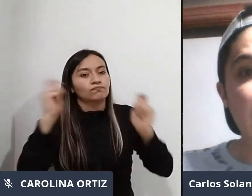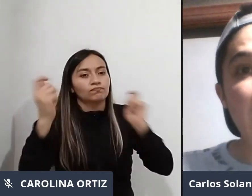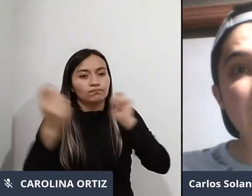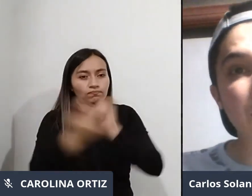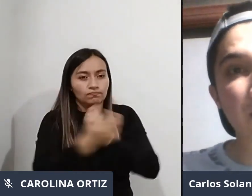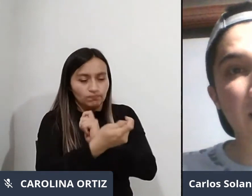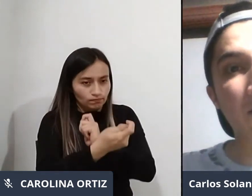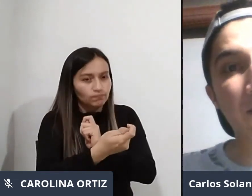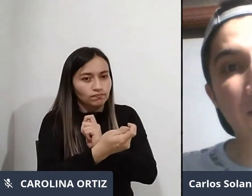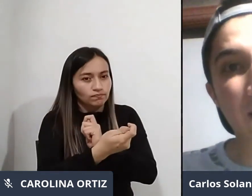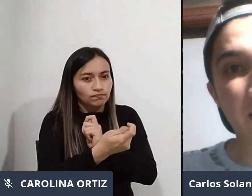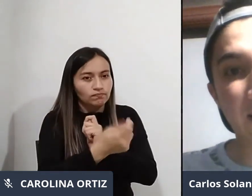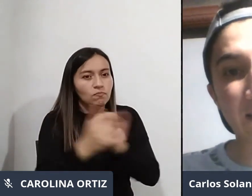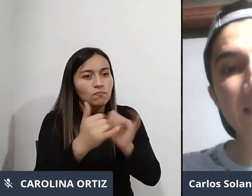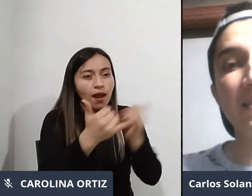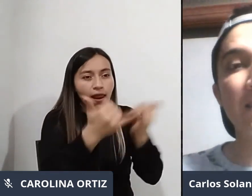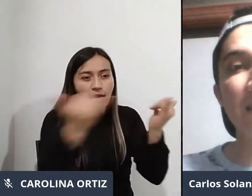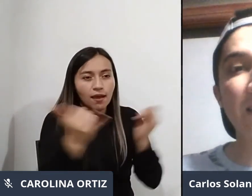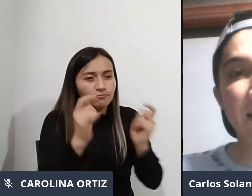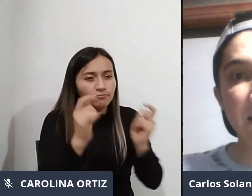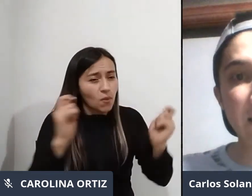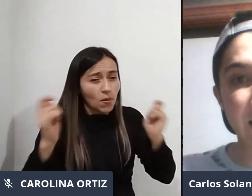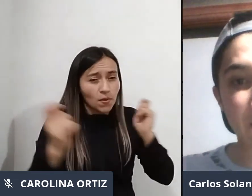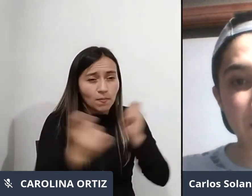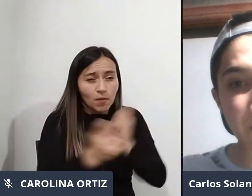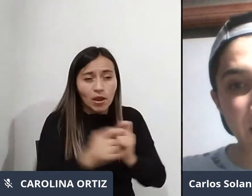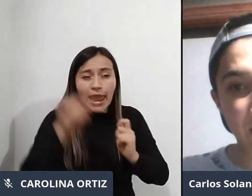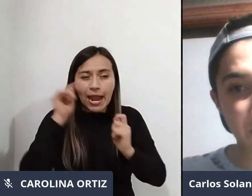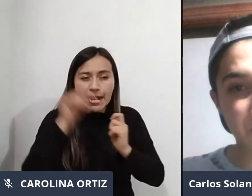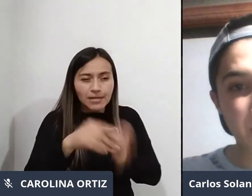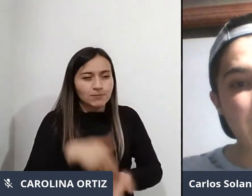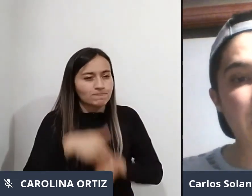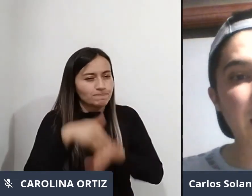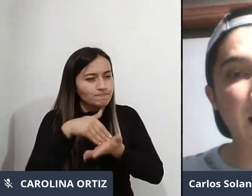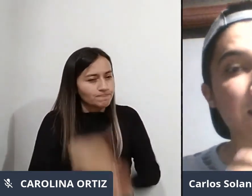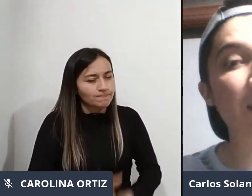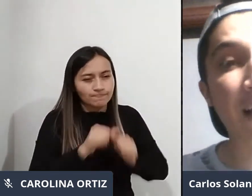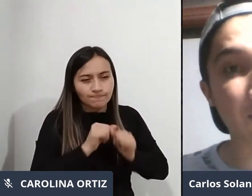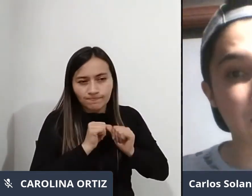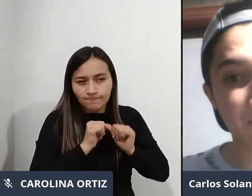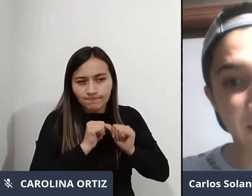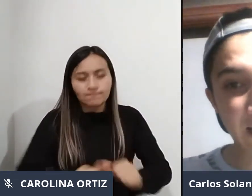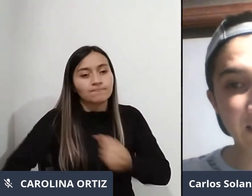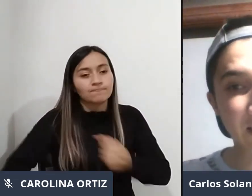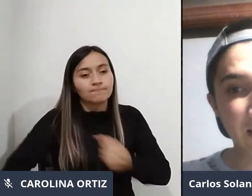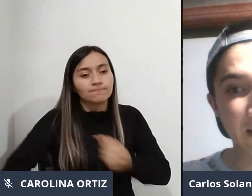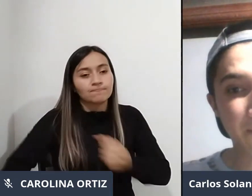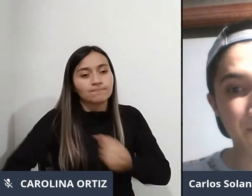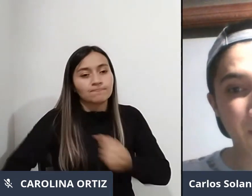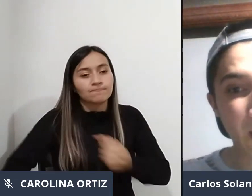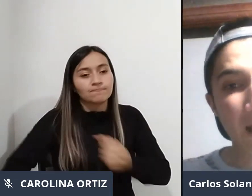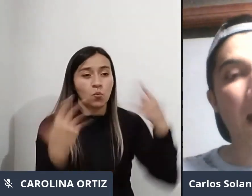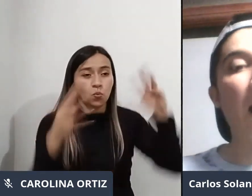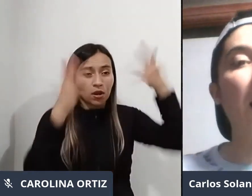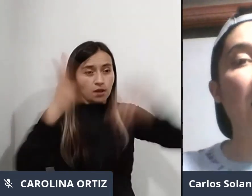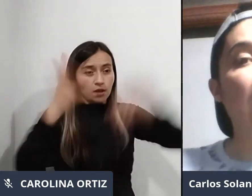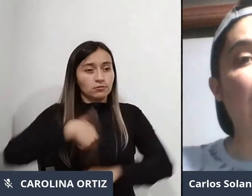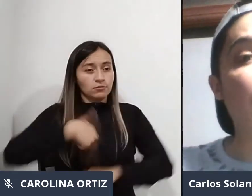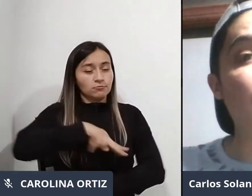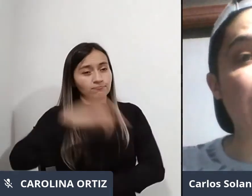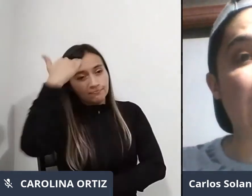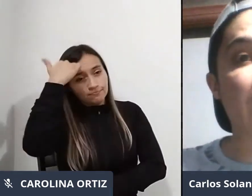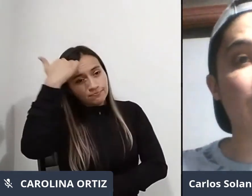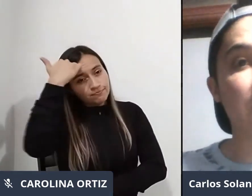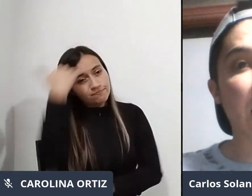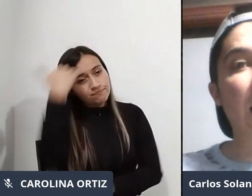realidades. Y eso tiene que continuar. Esa resistencia tiene que seguir. Es una invitación a celebrarnos en este día,